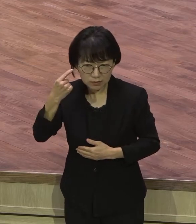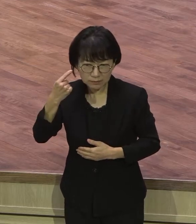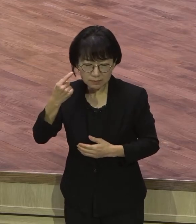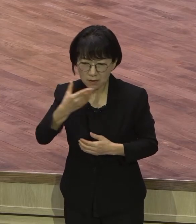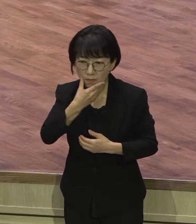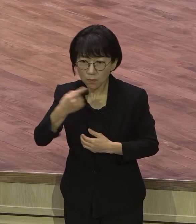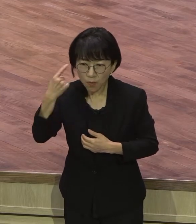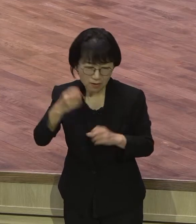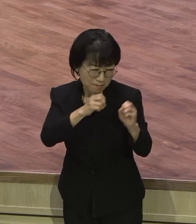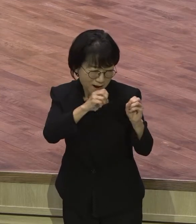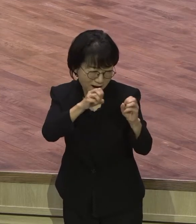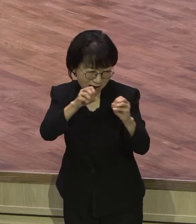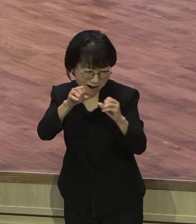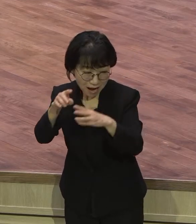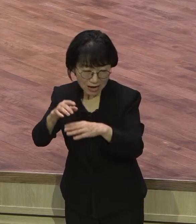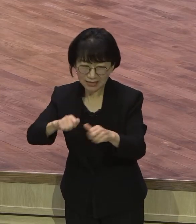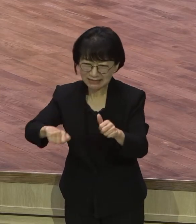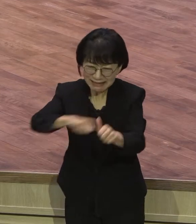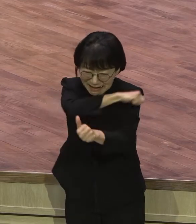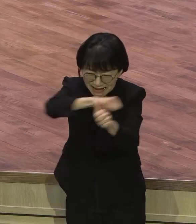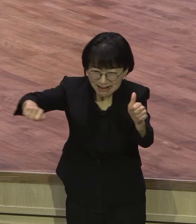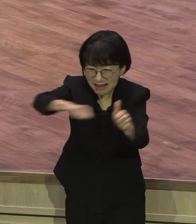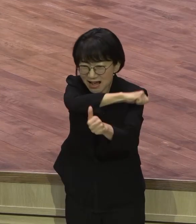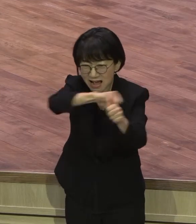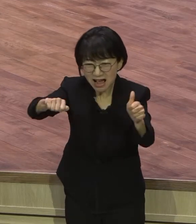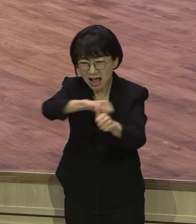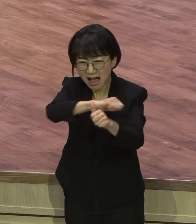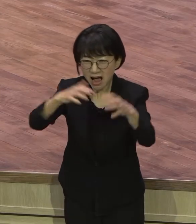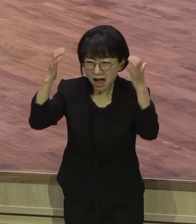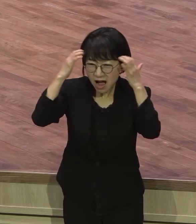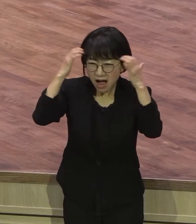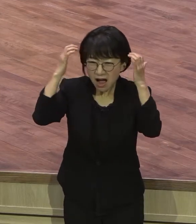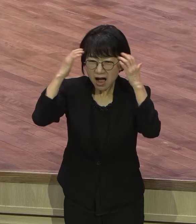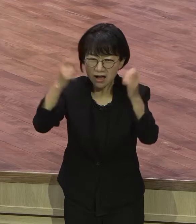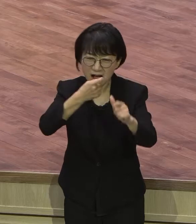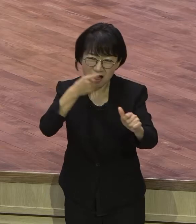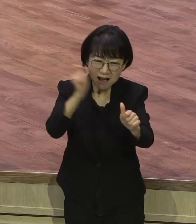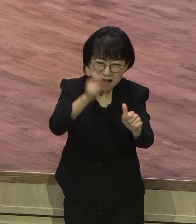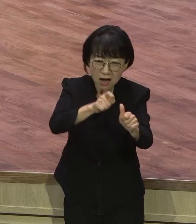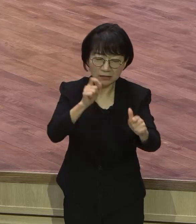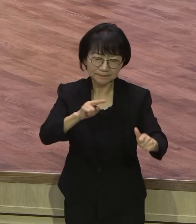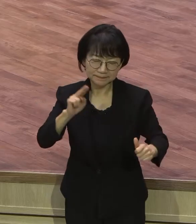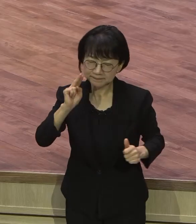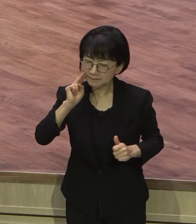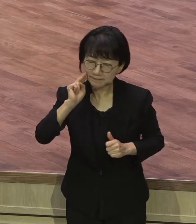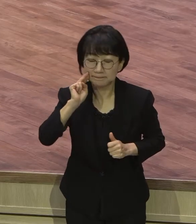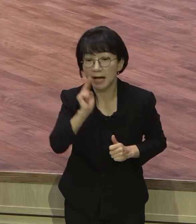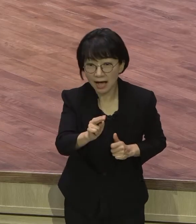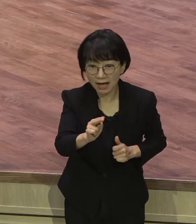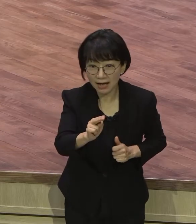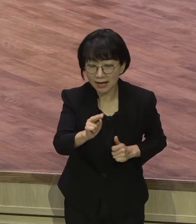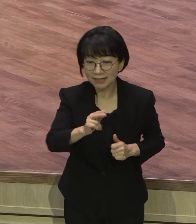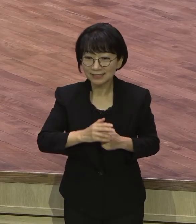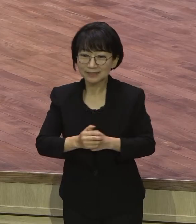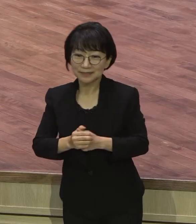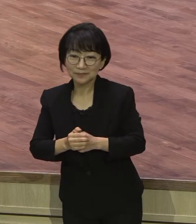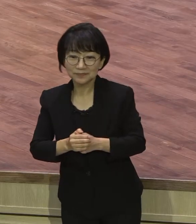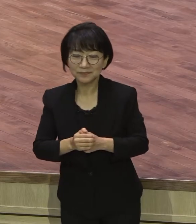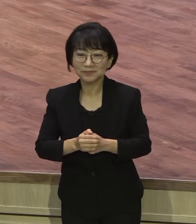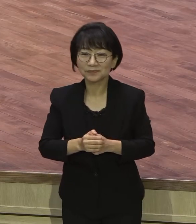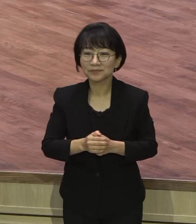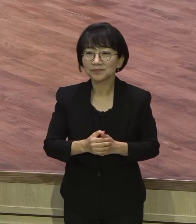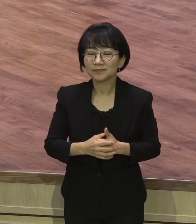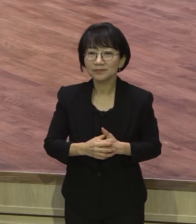우리 상상을 초월합니다. 바울이 예수 믿고 난 후에 받았던 육신적인